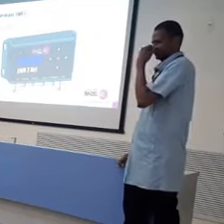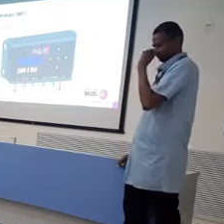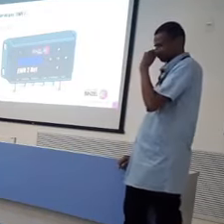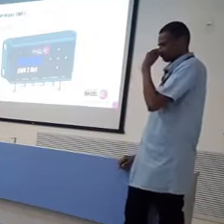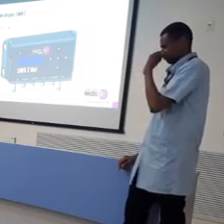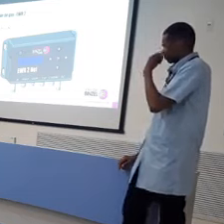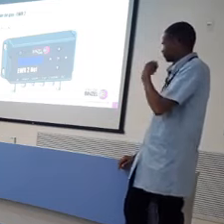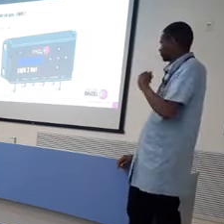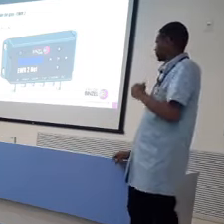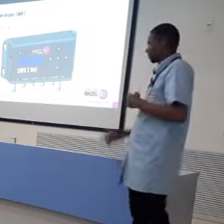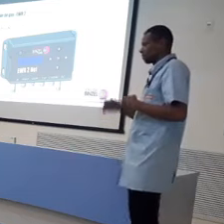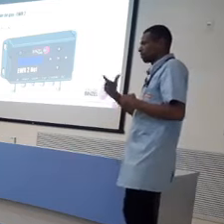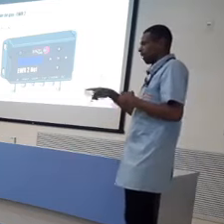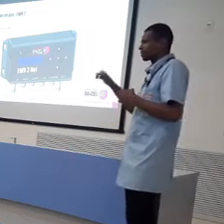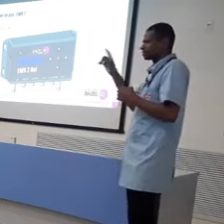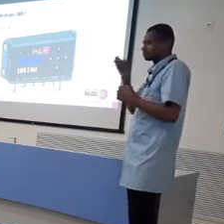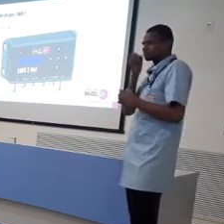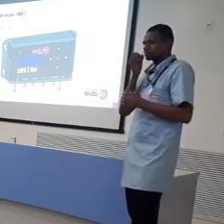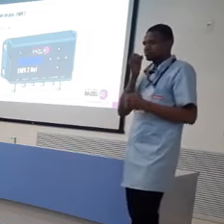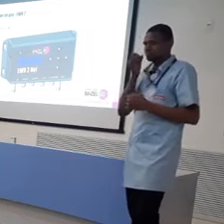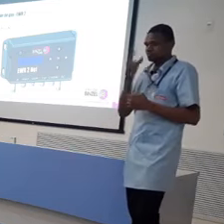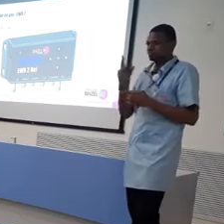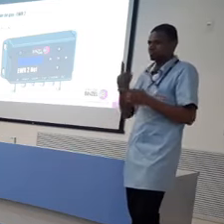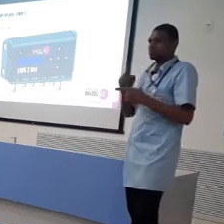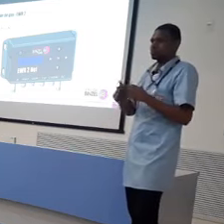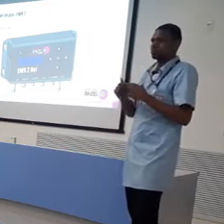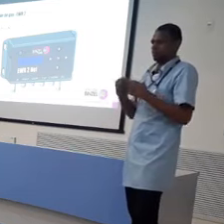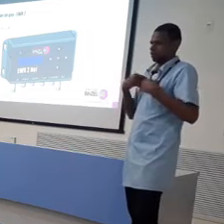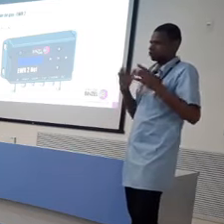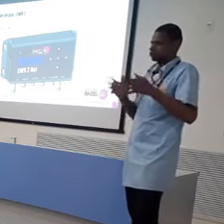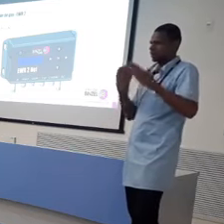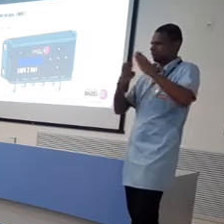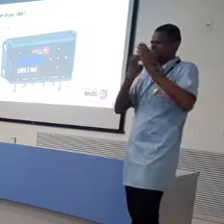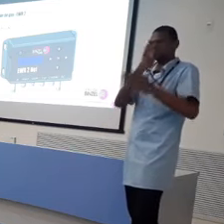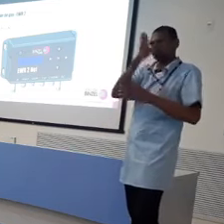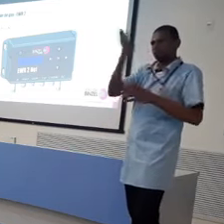Uma das vantagens, pessoal, eu, como muitos nas empresas, eu vejo bastante.